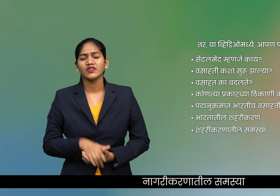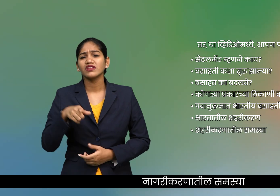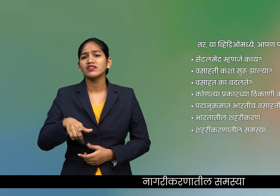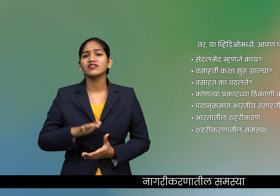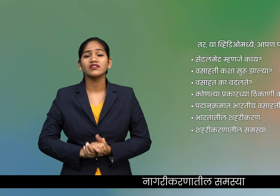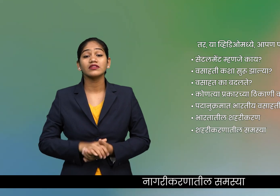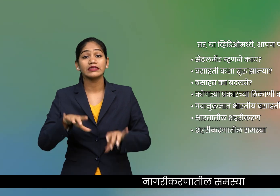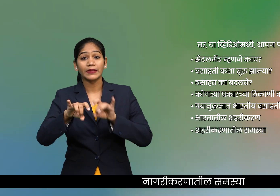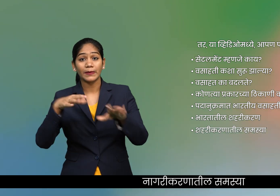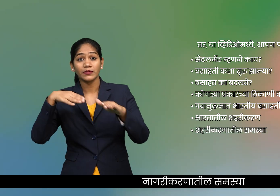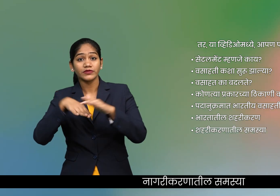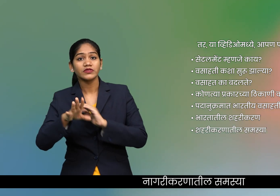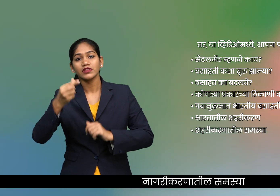नागरीकरणातील समस्या,